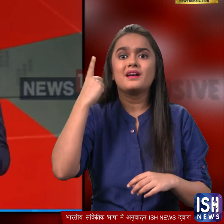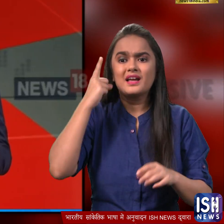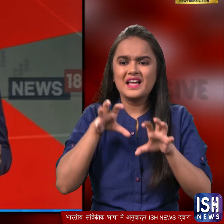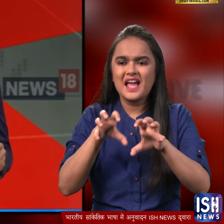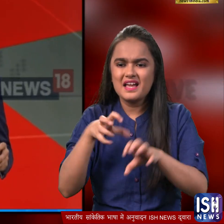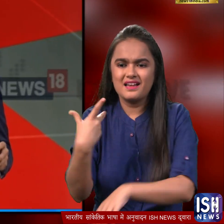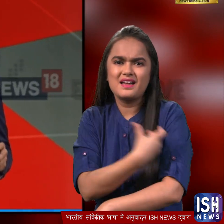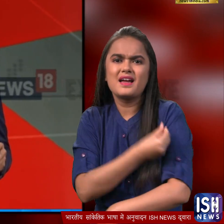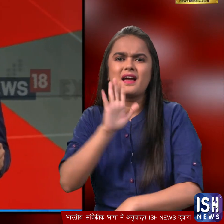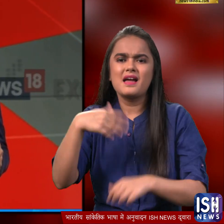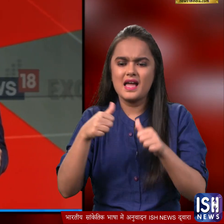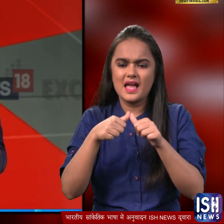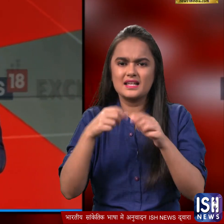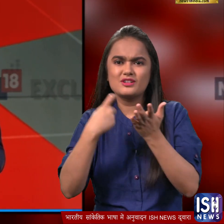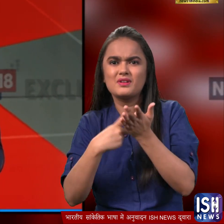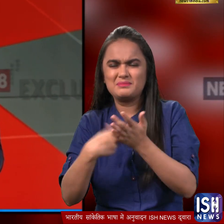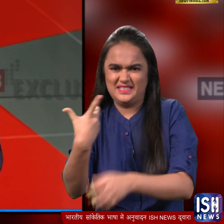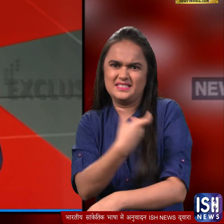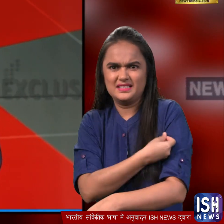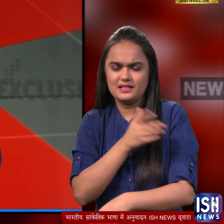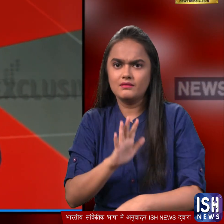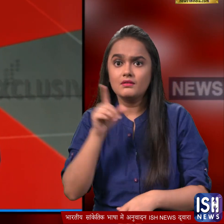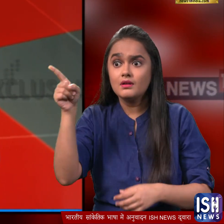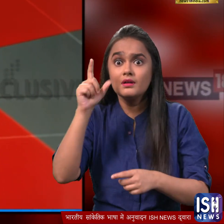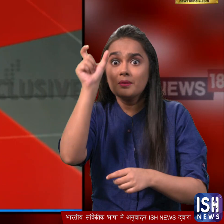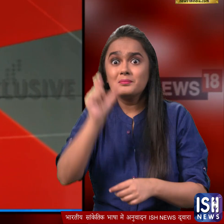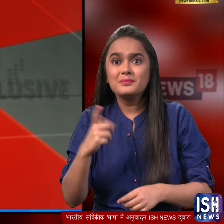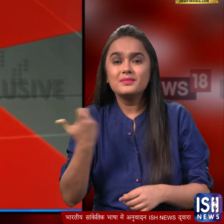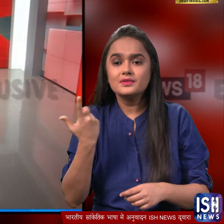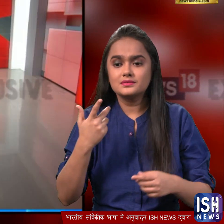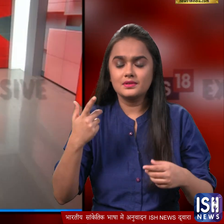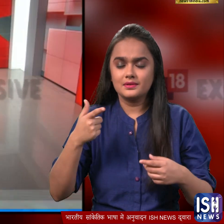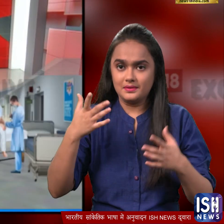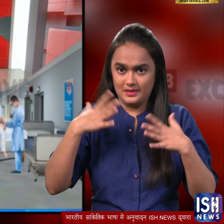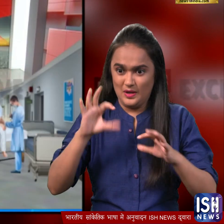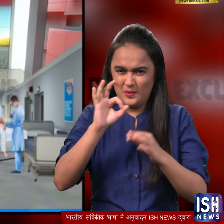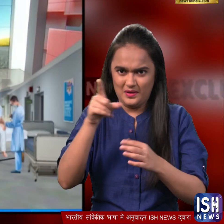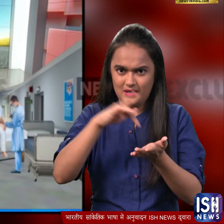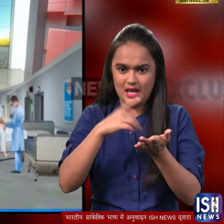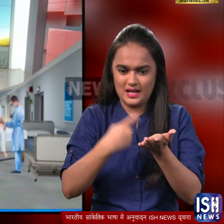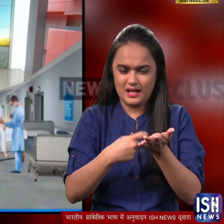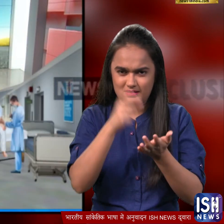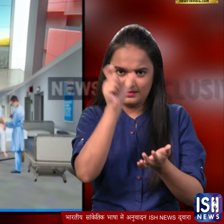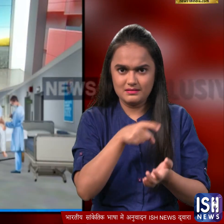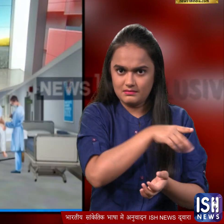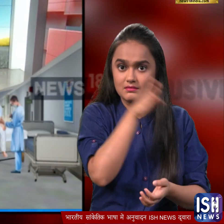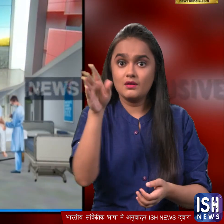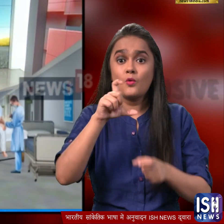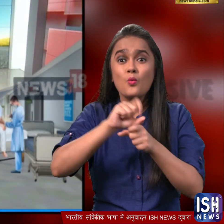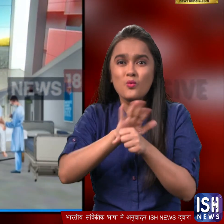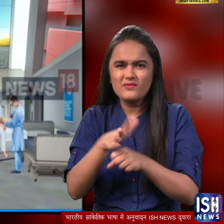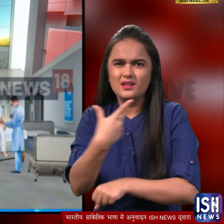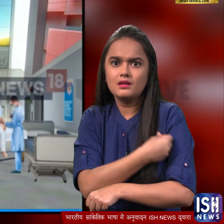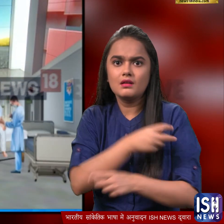का टीका कुत्ते के काटने के बाद दिया जाता है। न्यूज़ 18 के विवेक गुप्ता की रिपोर्ट है। वहां एक स्वास्थ्य केंद्र में राजकुमार यादव नाम के शख्स